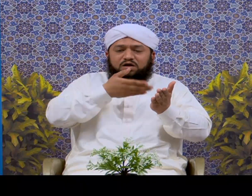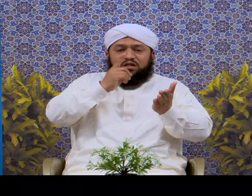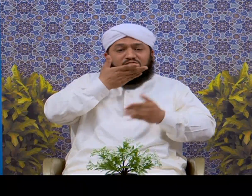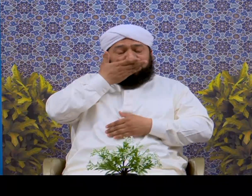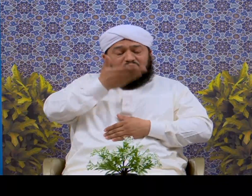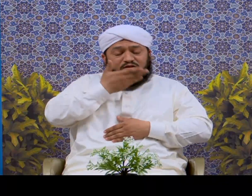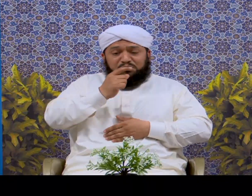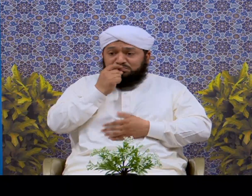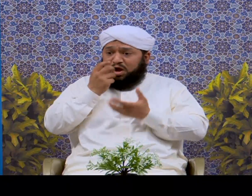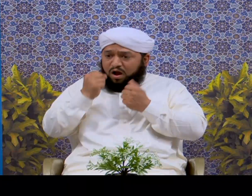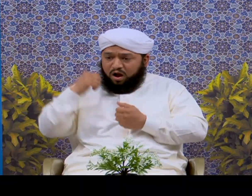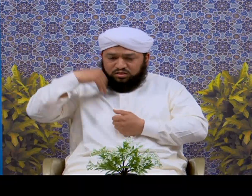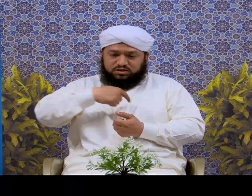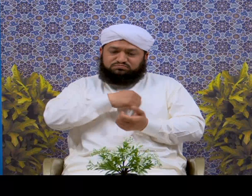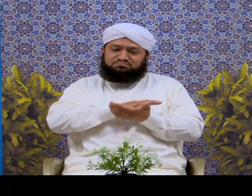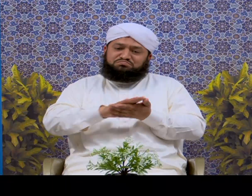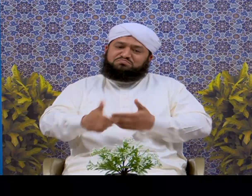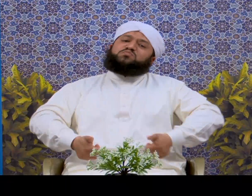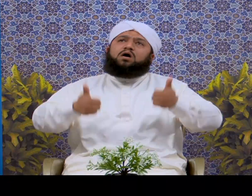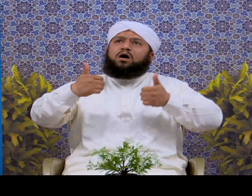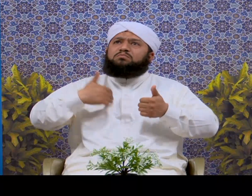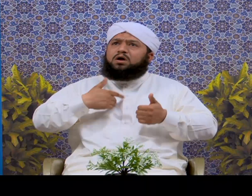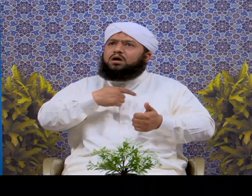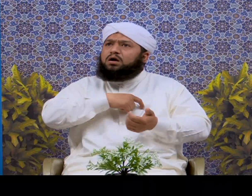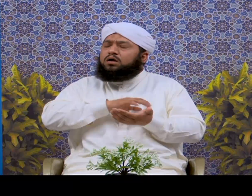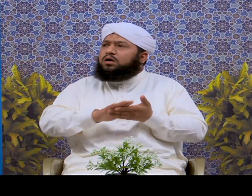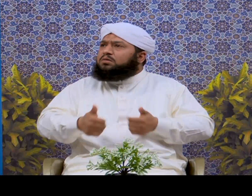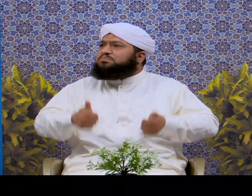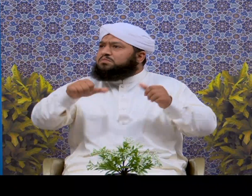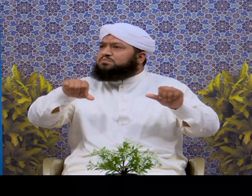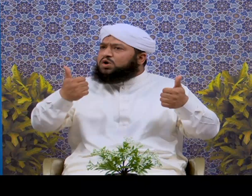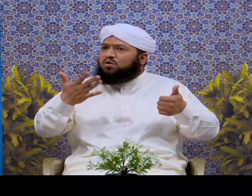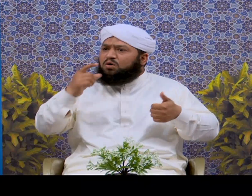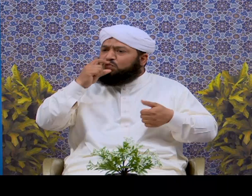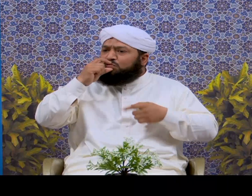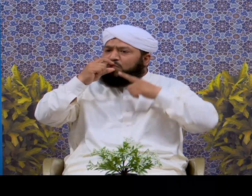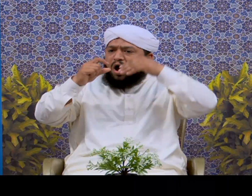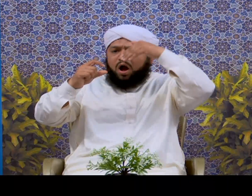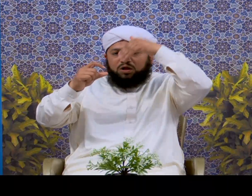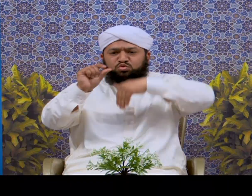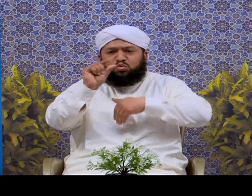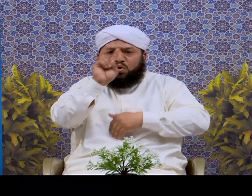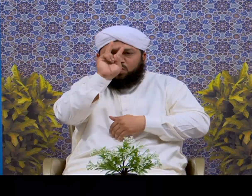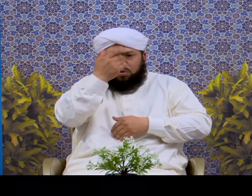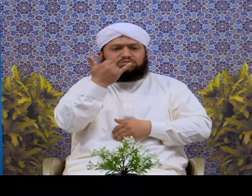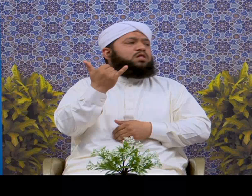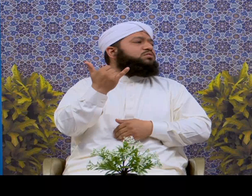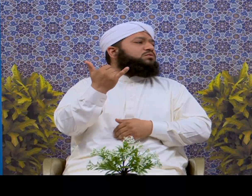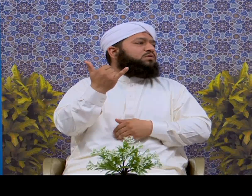تقویٰ ملتا ہے مگر ہمیں نہیں مل رہا، تو یقیناً ہمارے روزہ رکھنے کے انداز میں ہی کچھ کمی ہے۔ یہ کمی کیا ہے اور اسے